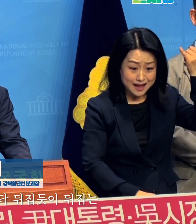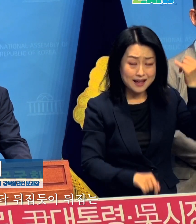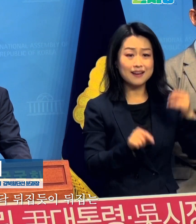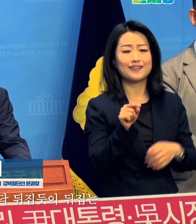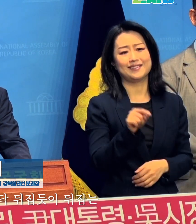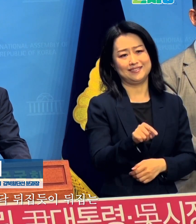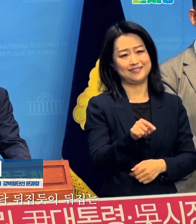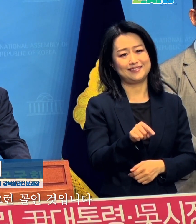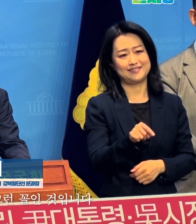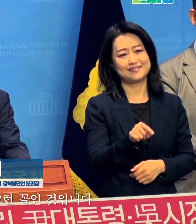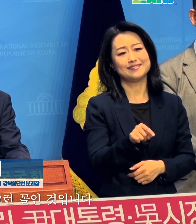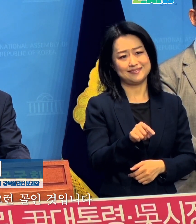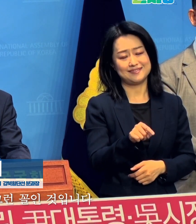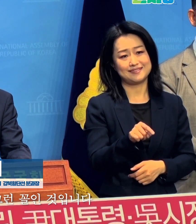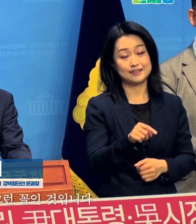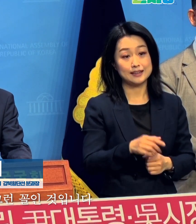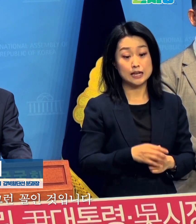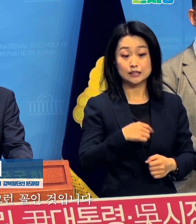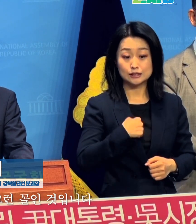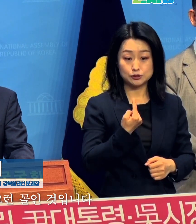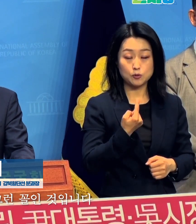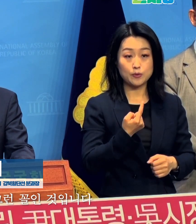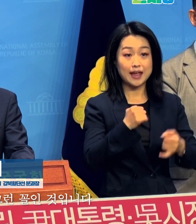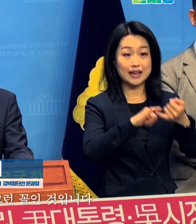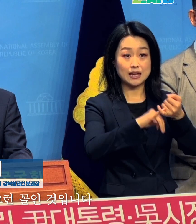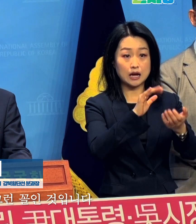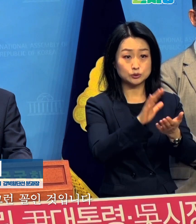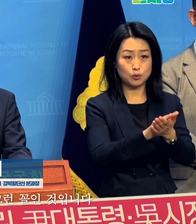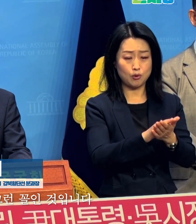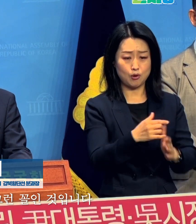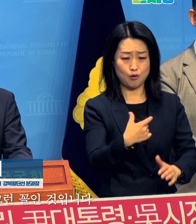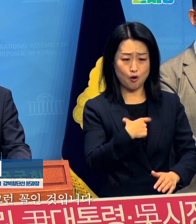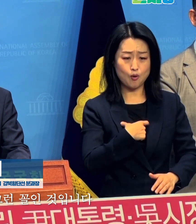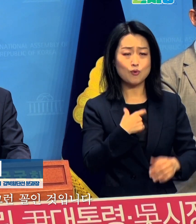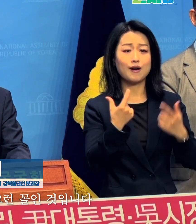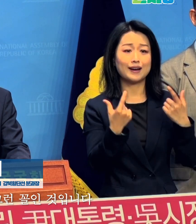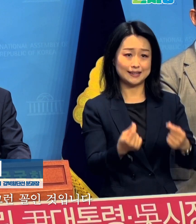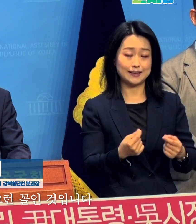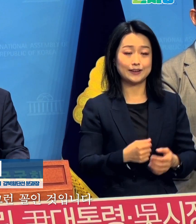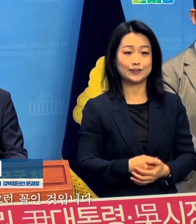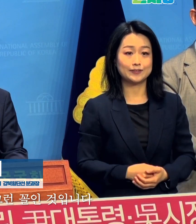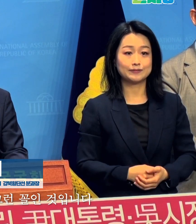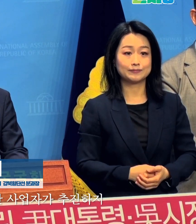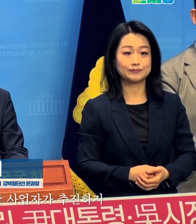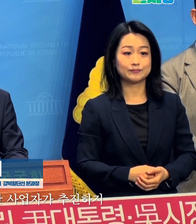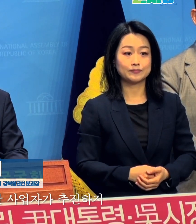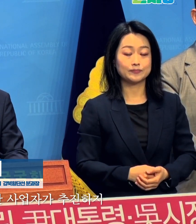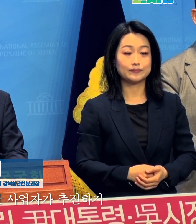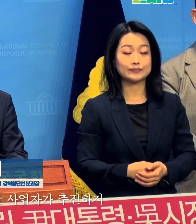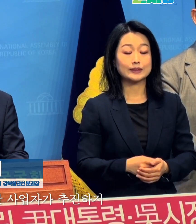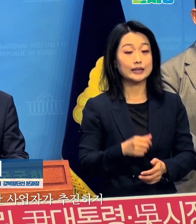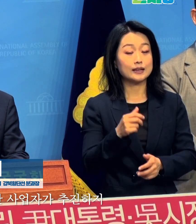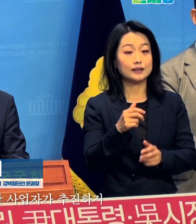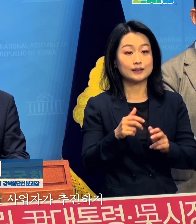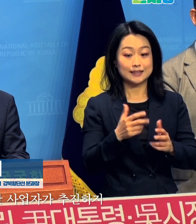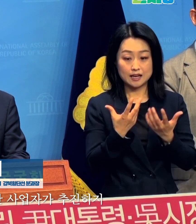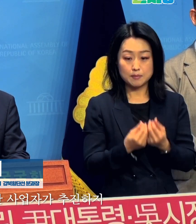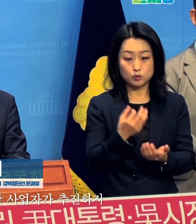뒤집는 스스로 약속을 부정하는 그런 꼴인 것입니다. 사업성이